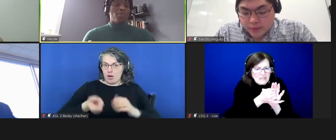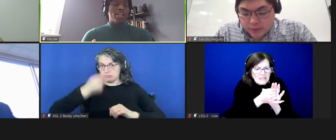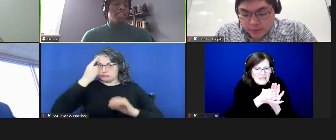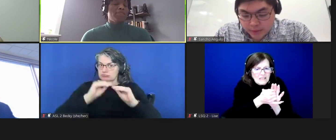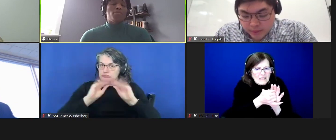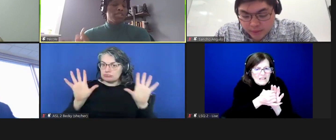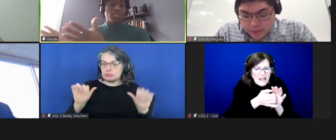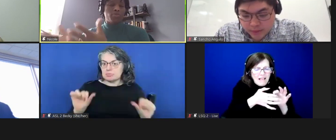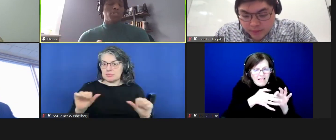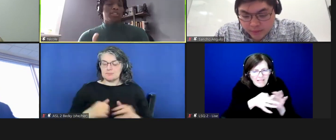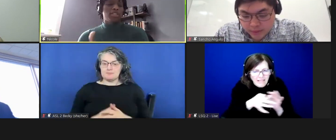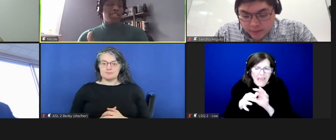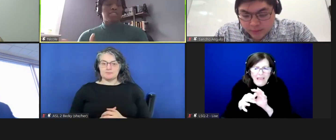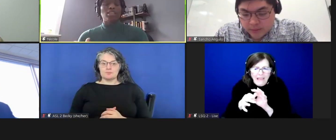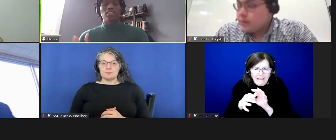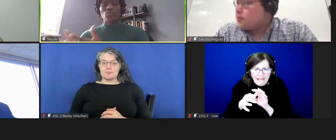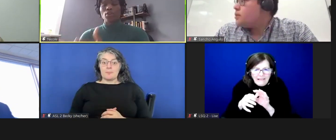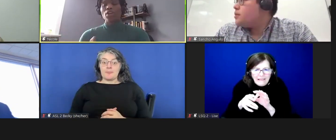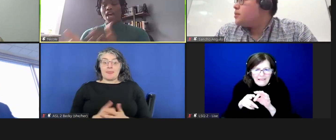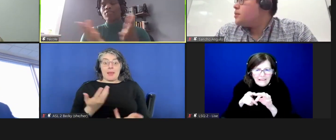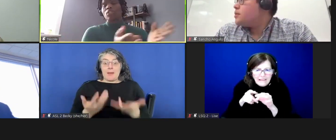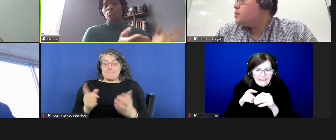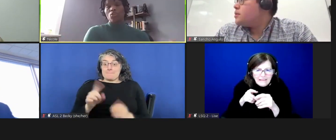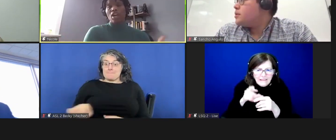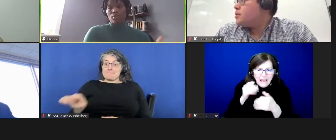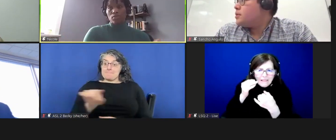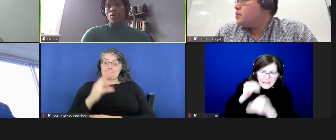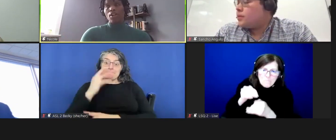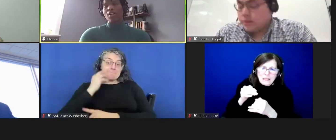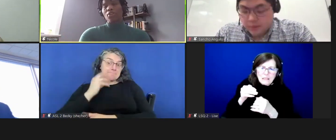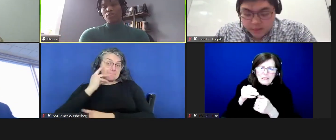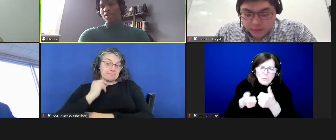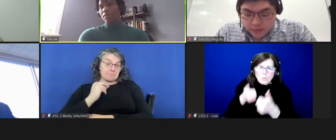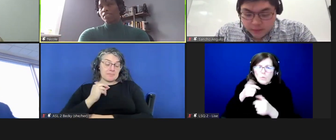bien, peut-être que ces gens-là